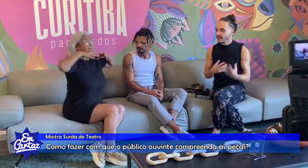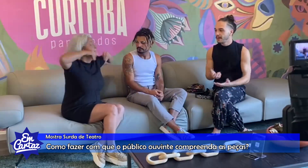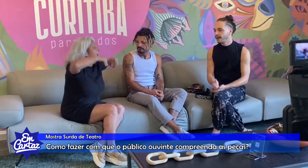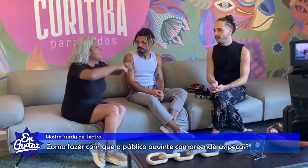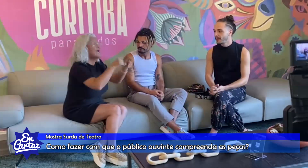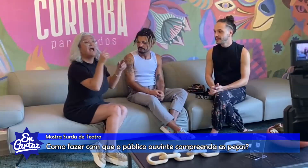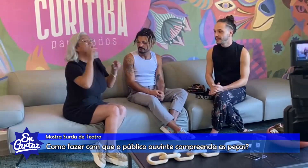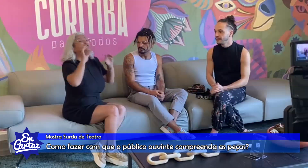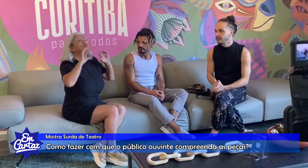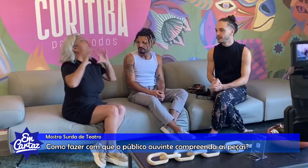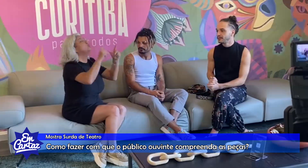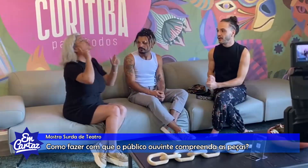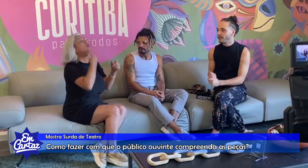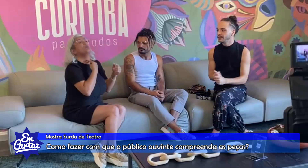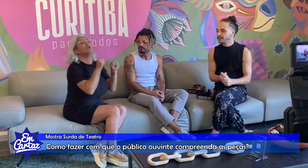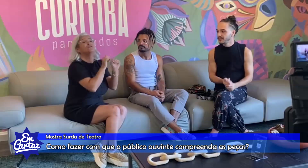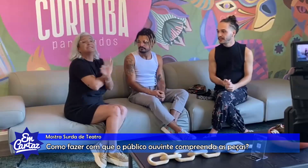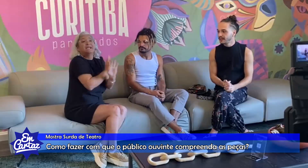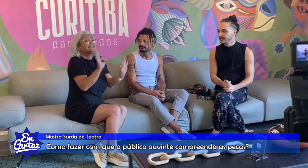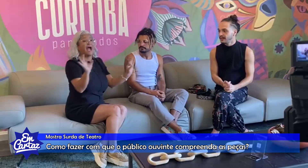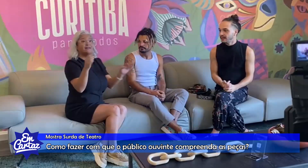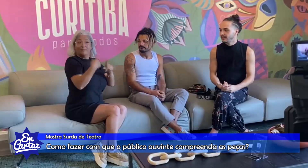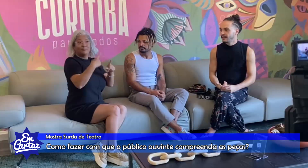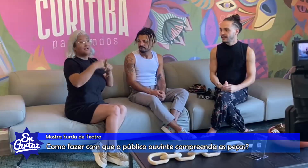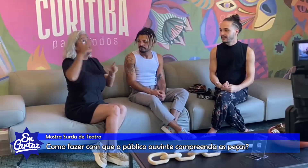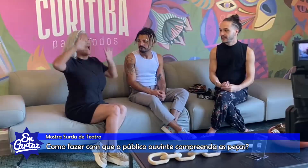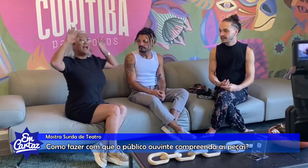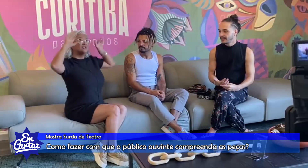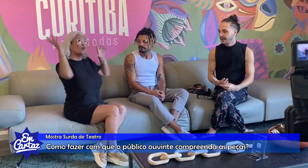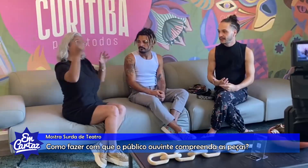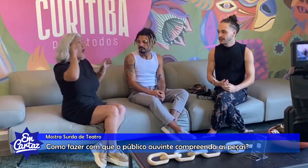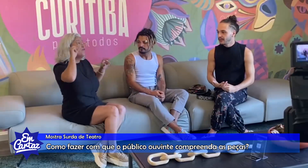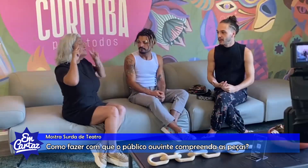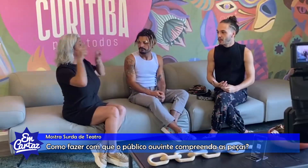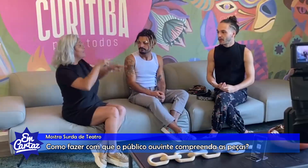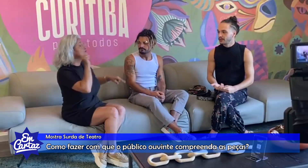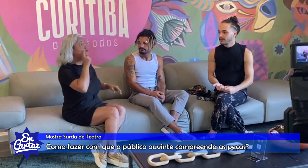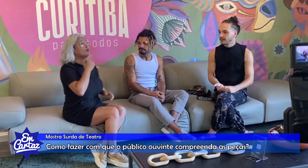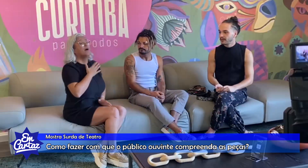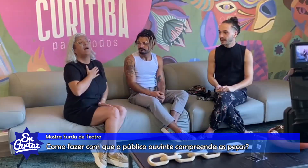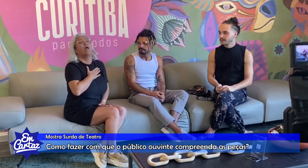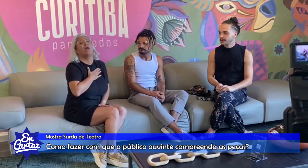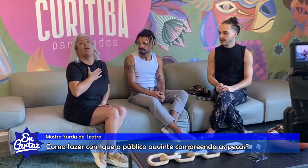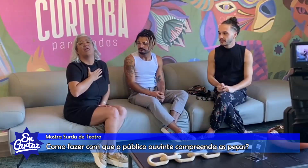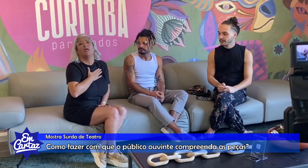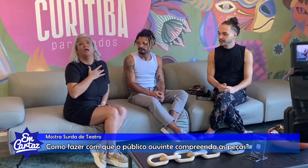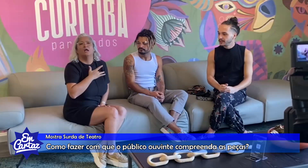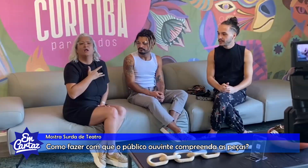sistema opressivo ouvintista da sociedade, o quanto as pessoas ouvintes